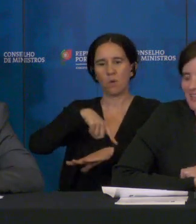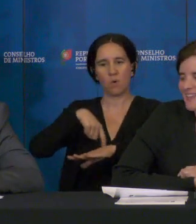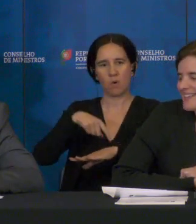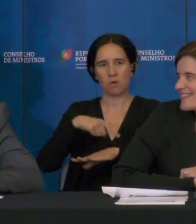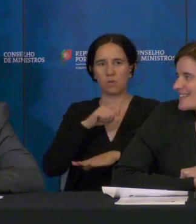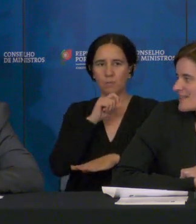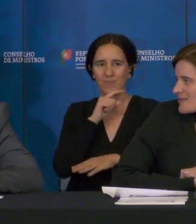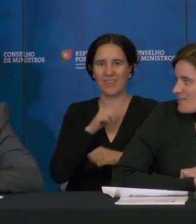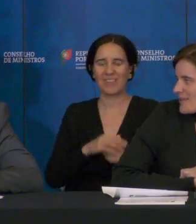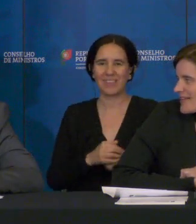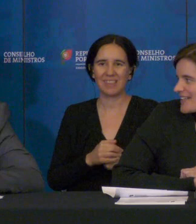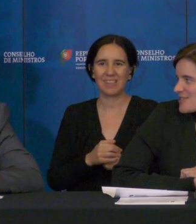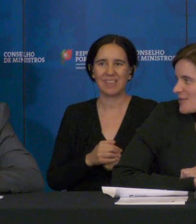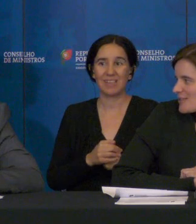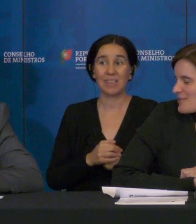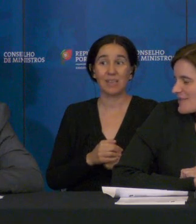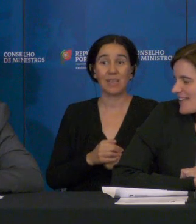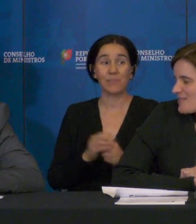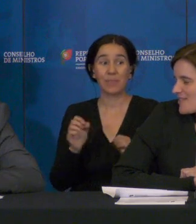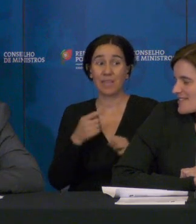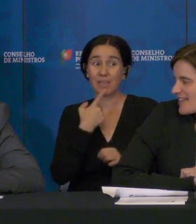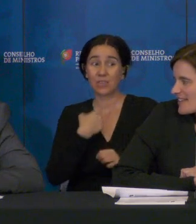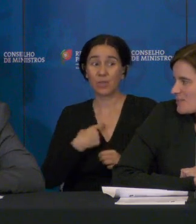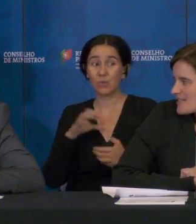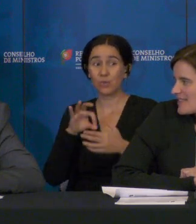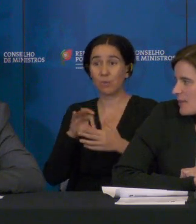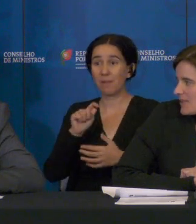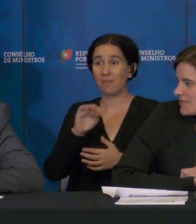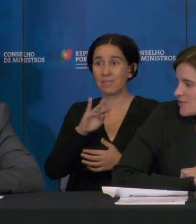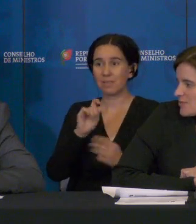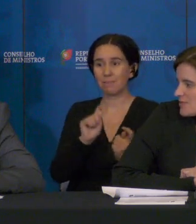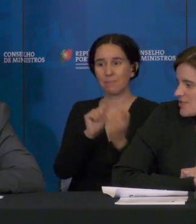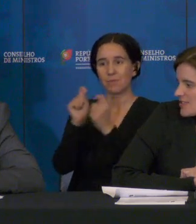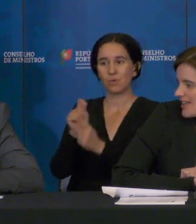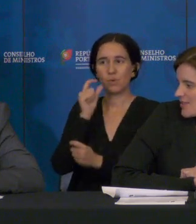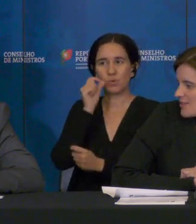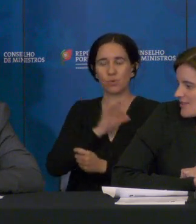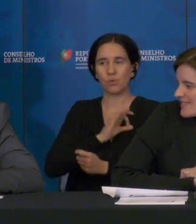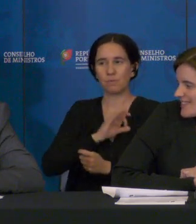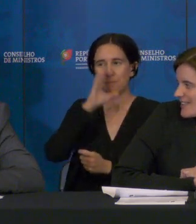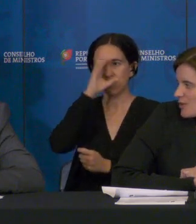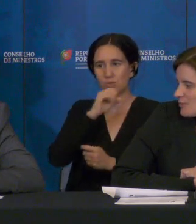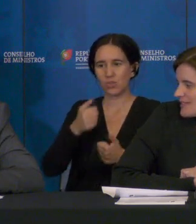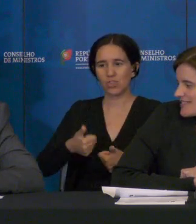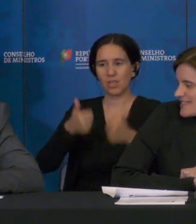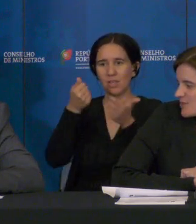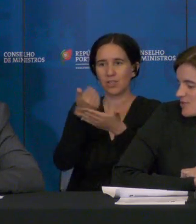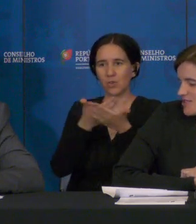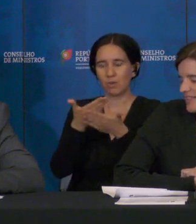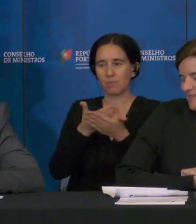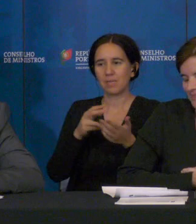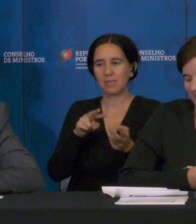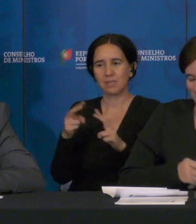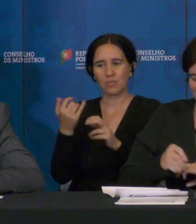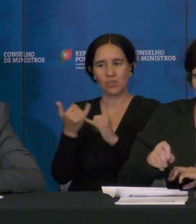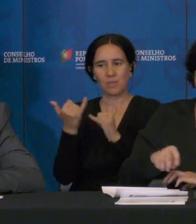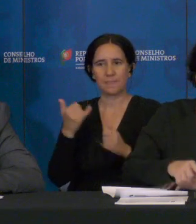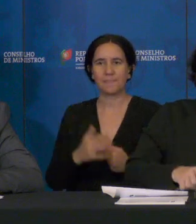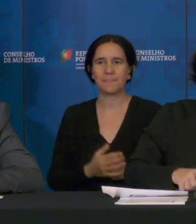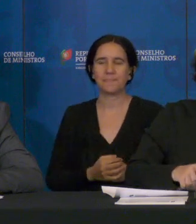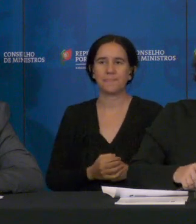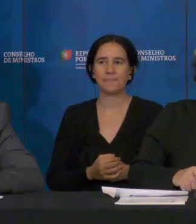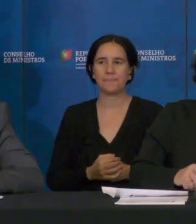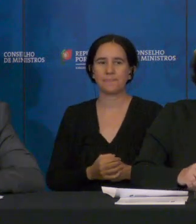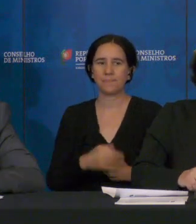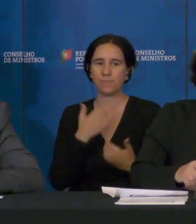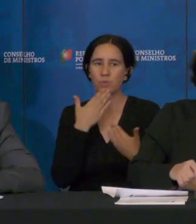horas. Para a questão relativamente à EFASEC, passaria a palavra ao Sr. Ministro de Estado, Economia e Transição Digital.